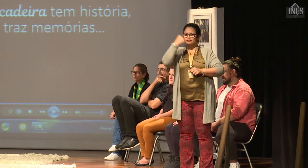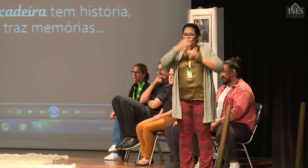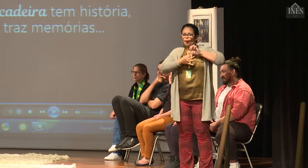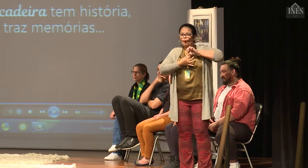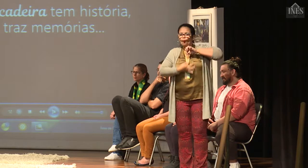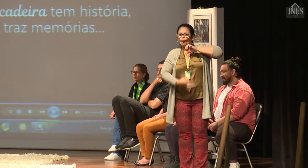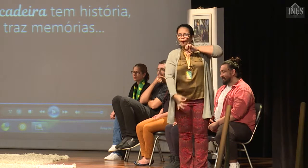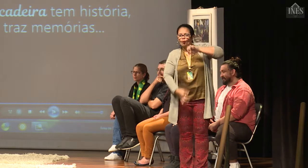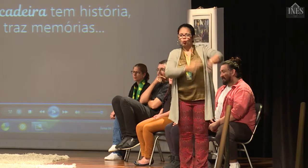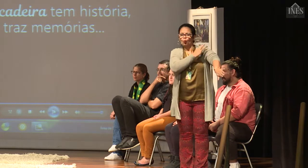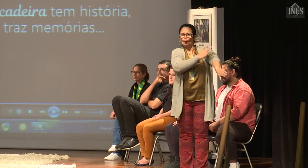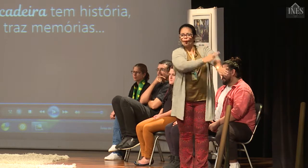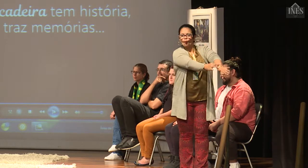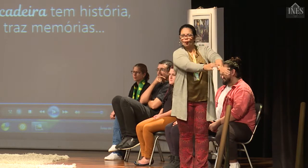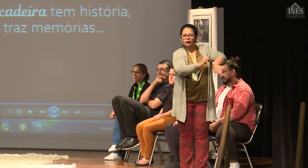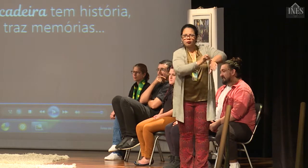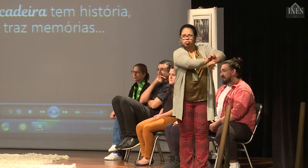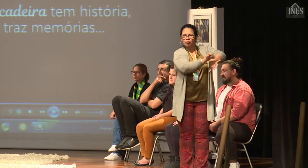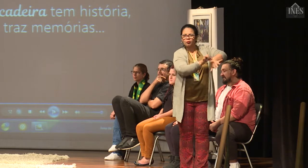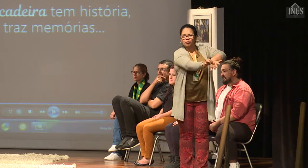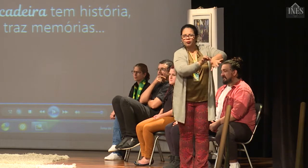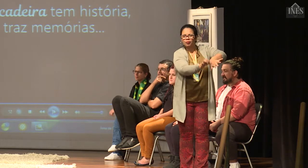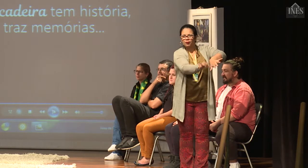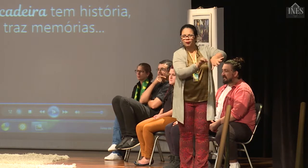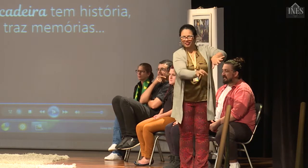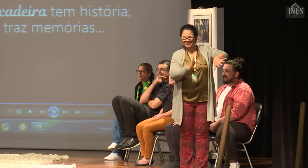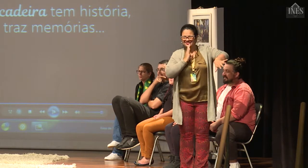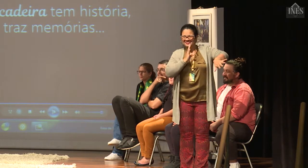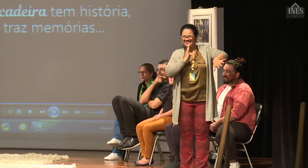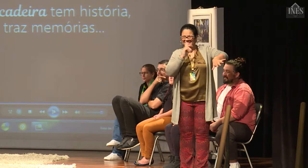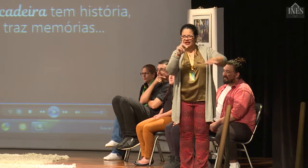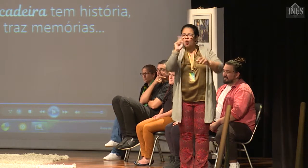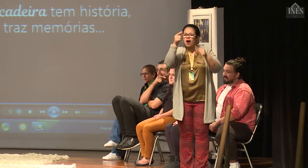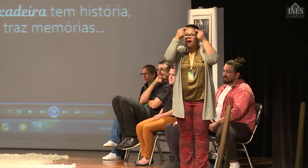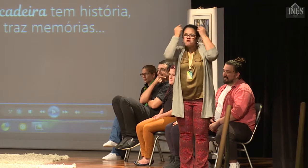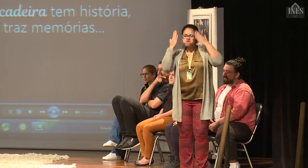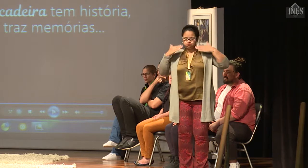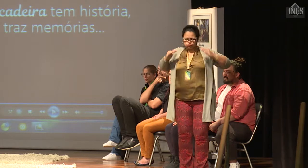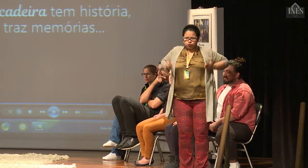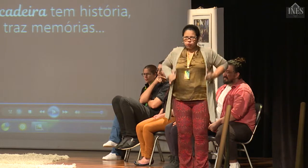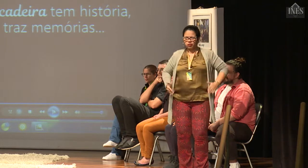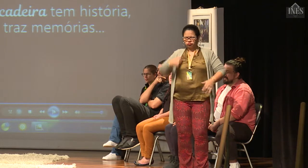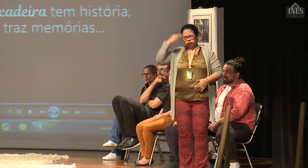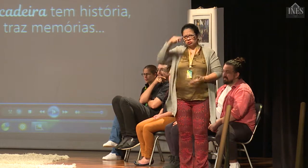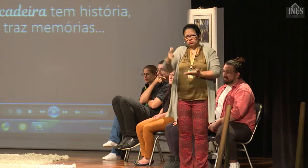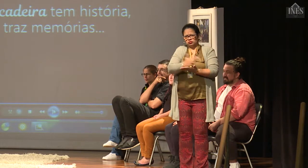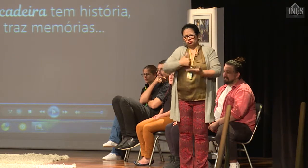configuração. Eu fazia o rosto, aí fazia um tracinho representando o corpo e o braço. Eu